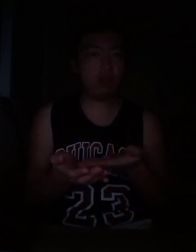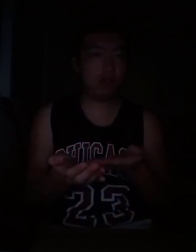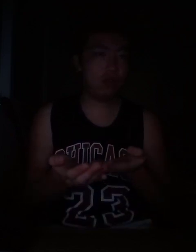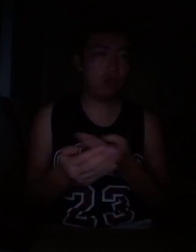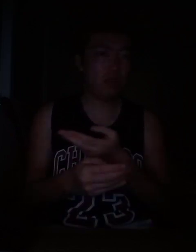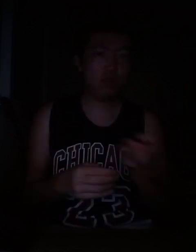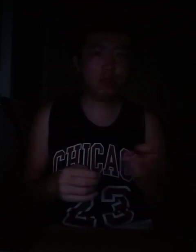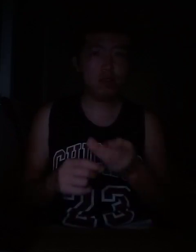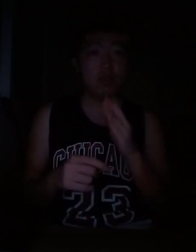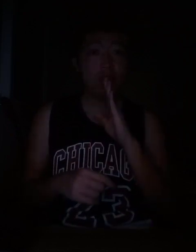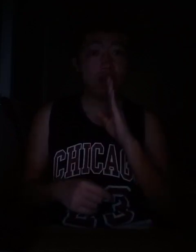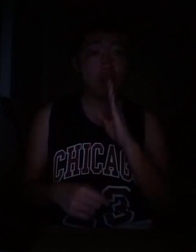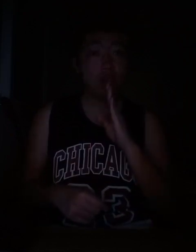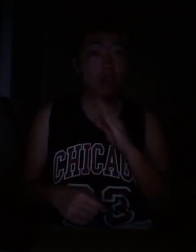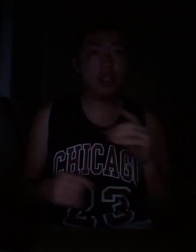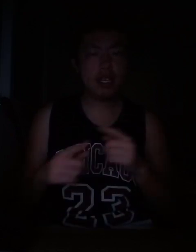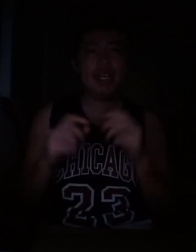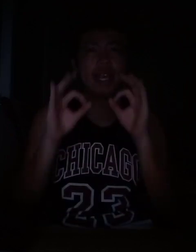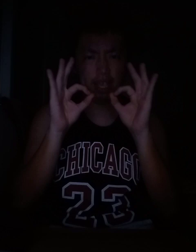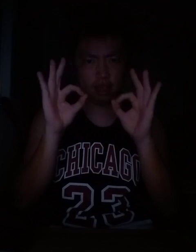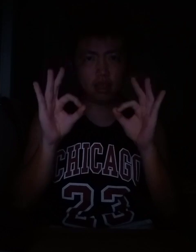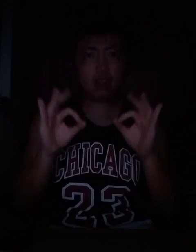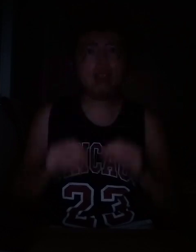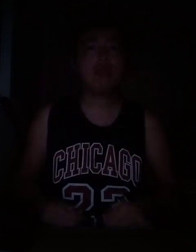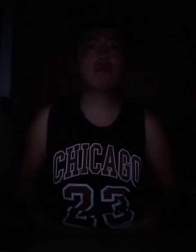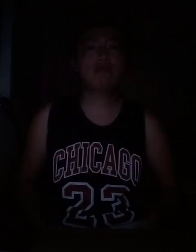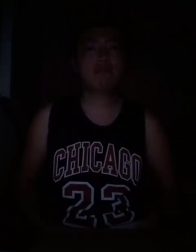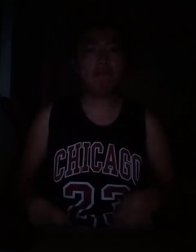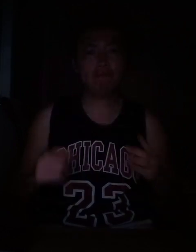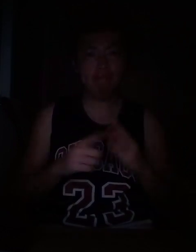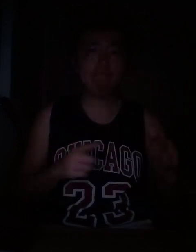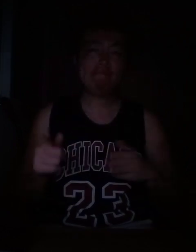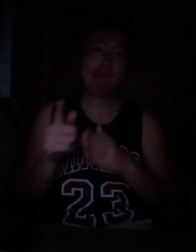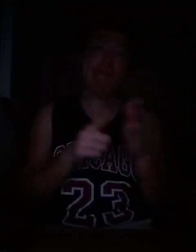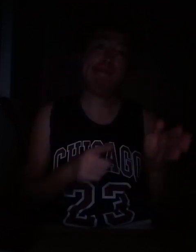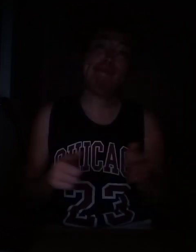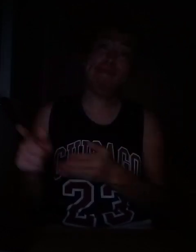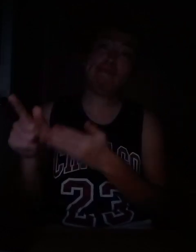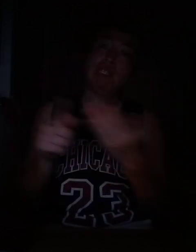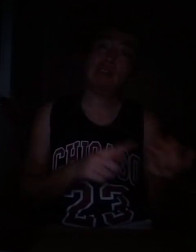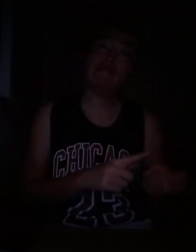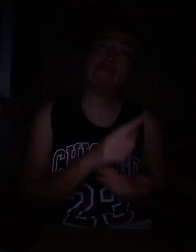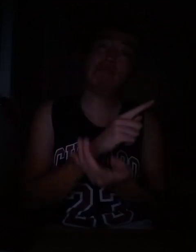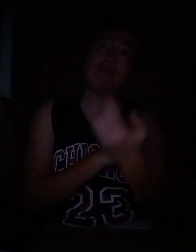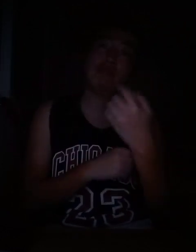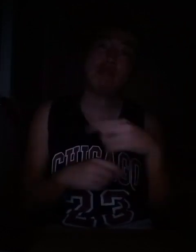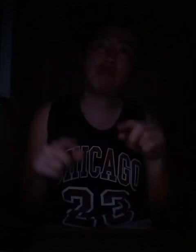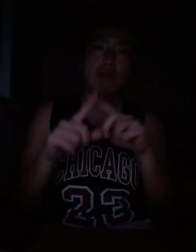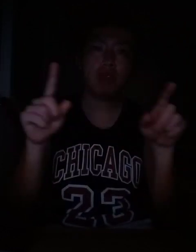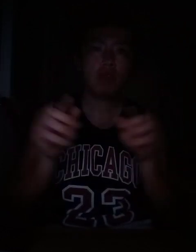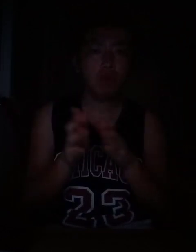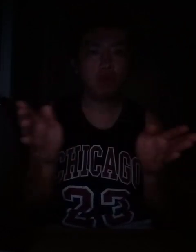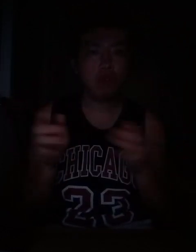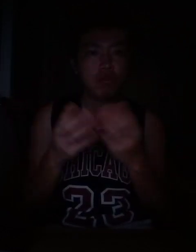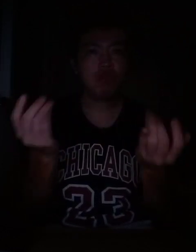another palace? 잼버리 참가자들은 조선의 4대 궁궐과 왕릉 등의 문화재